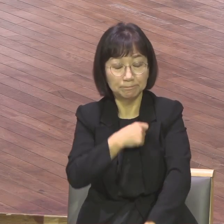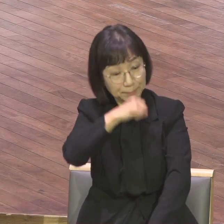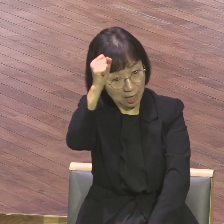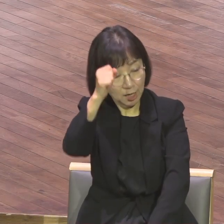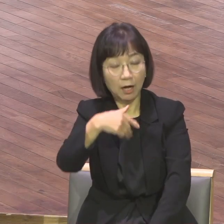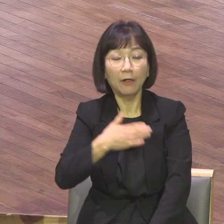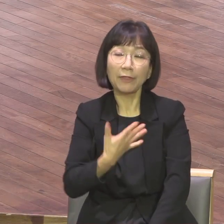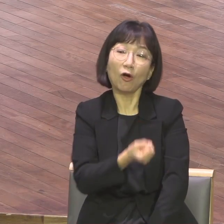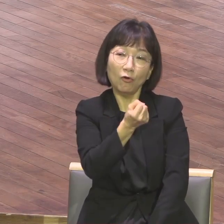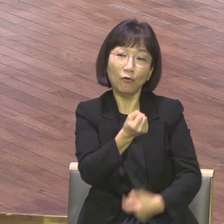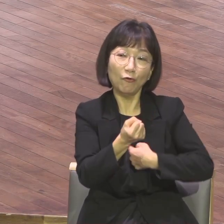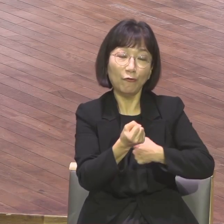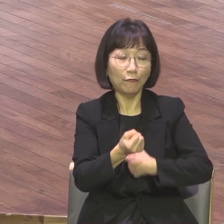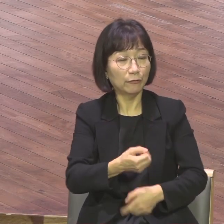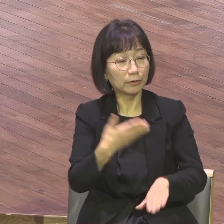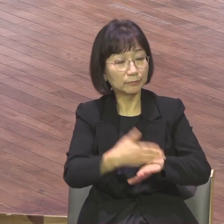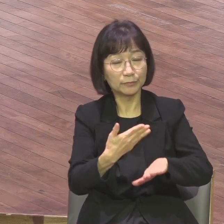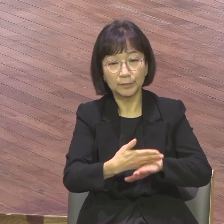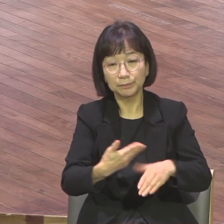감사 없지요.